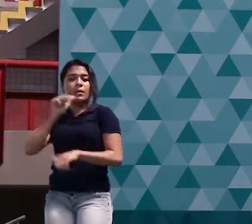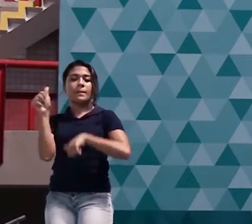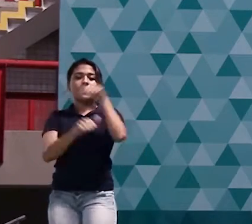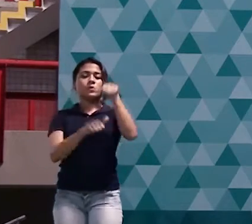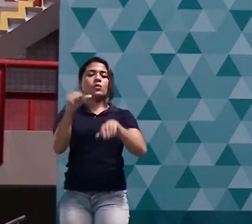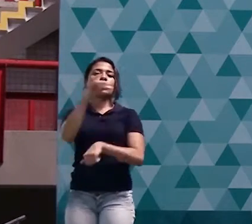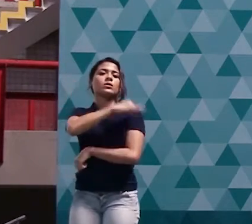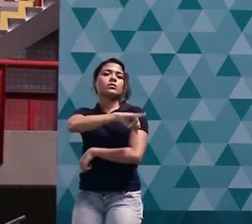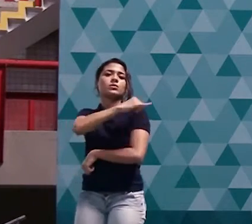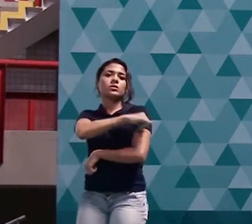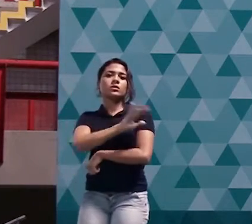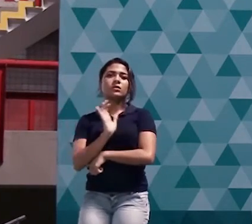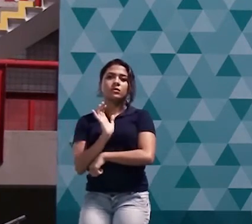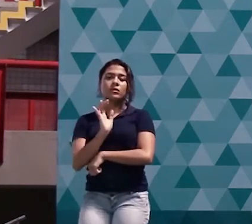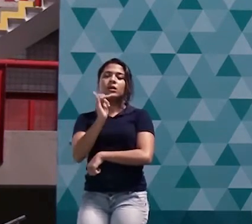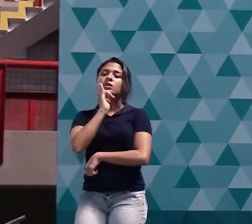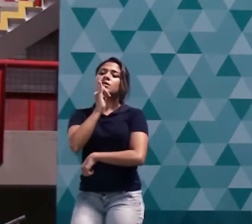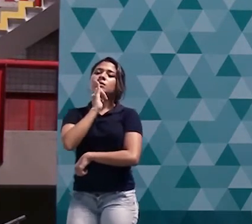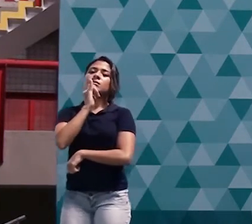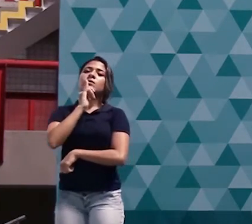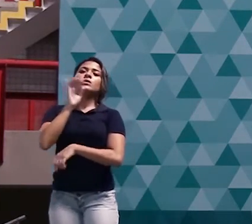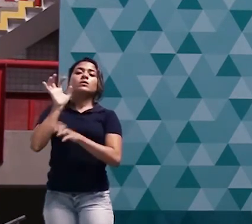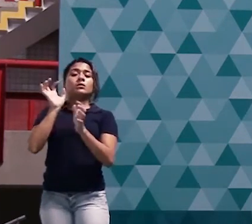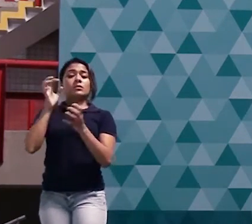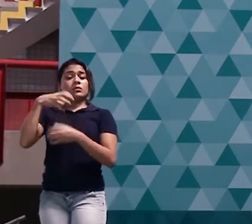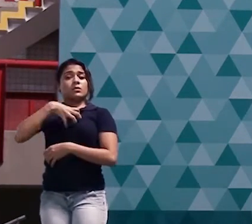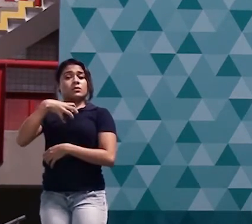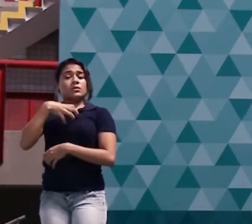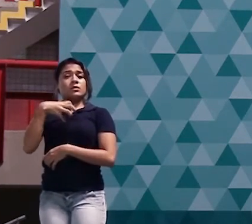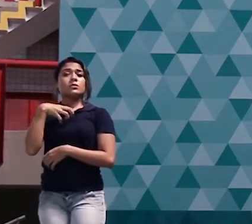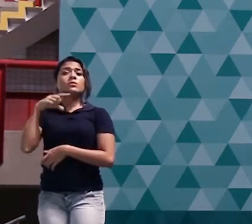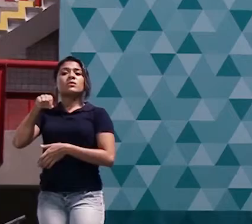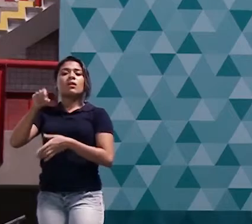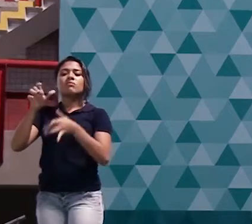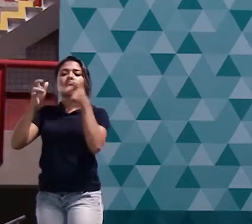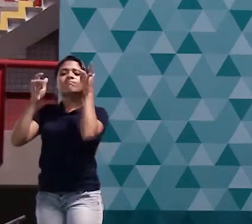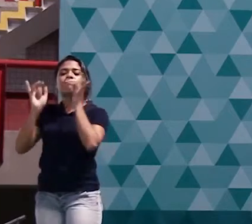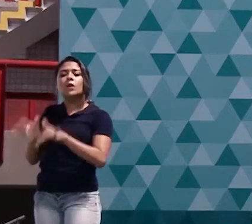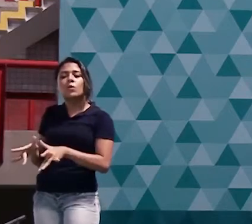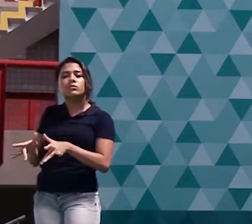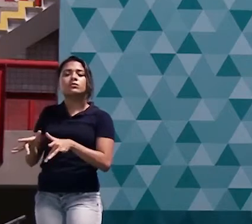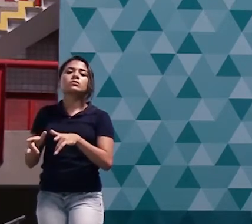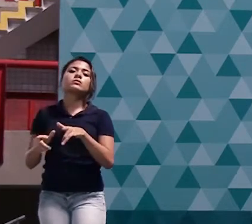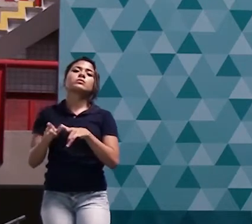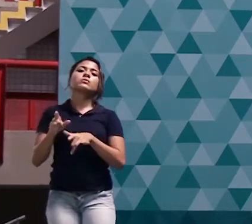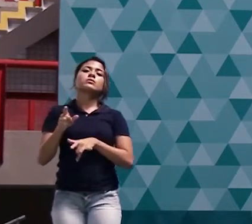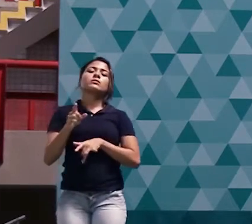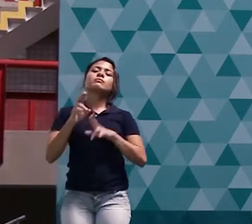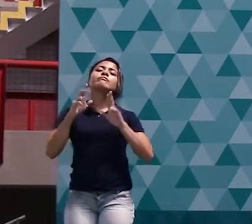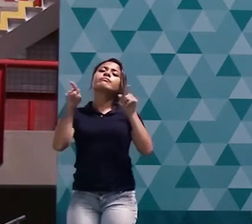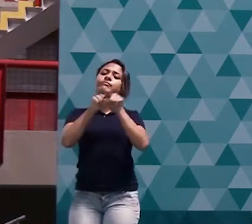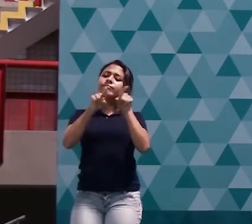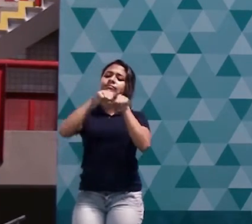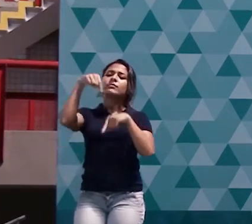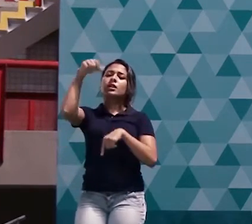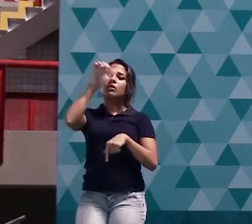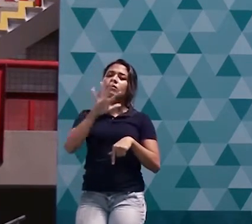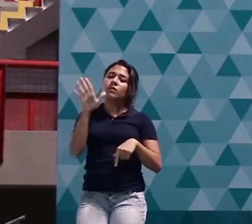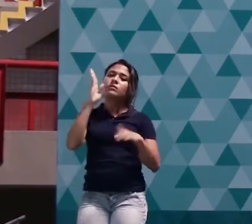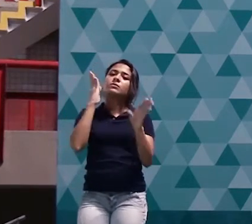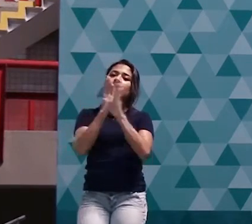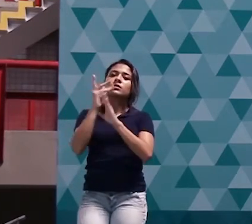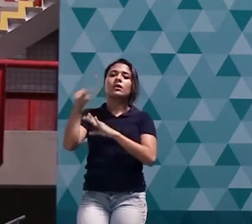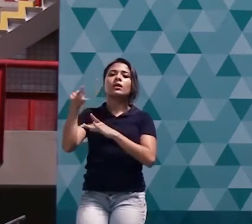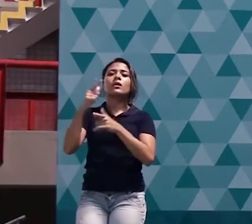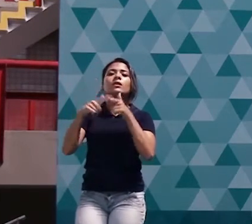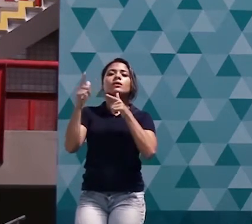Janeiro. Salvador ficou à mercê, às moscas. Então, no Nordeste, a Confederação do Equador também aconteceu por causa de crise econômica.